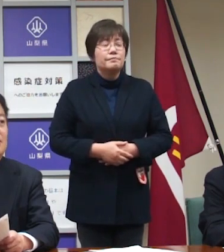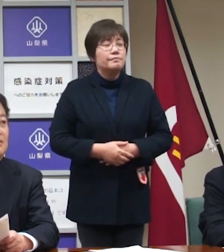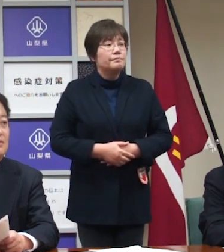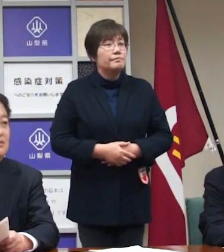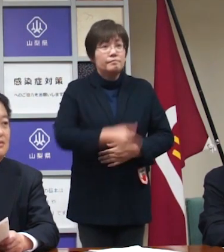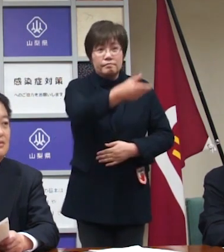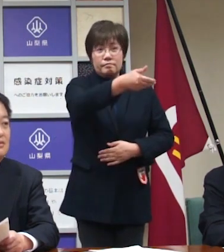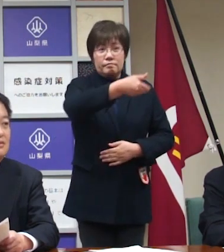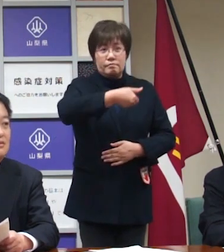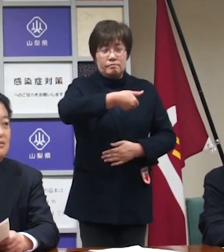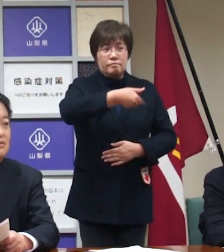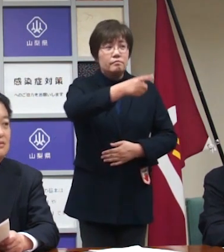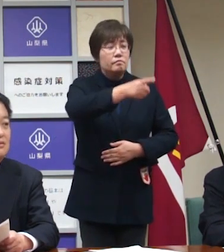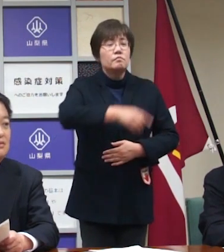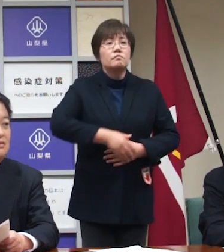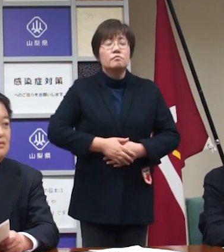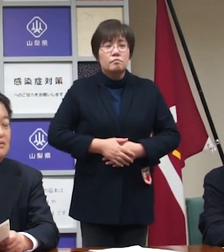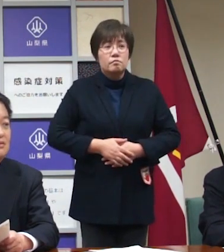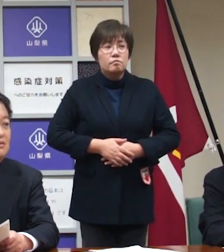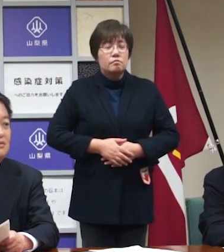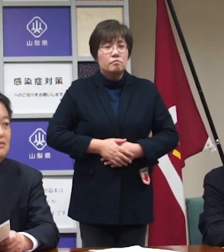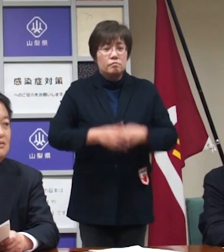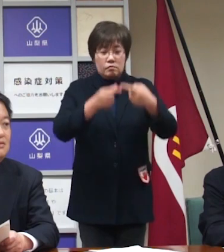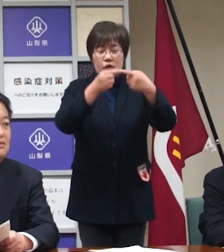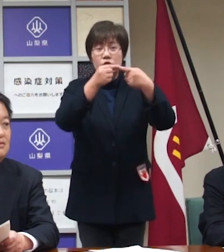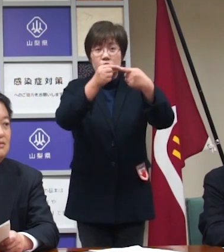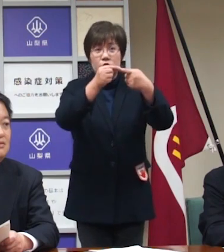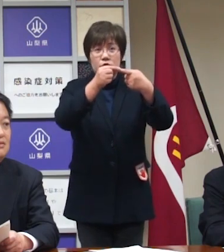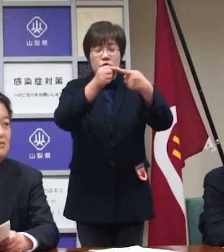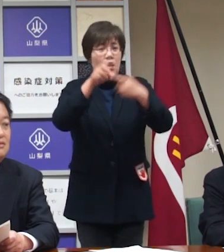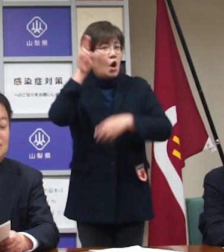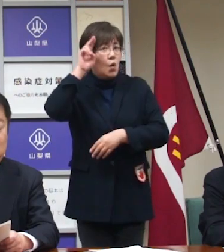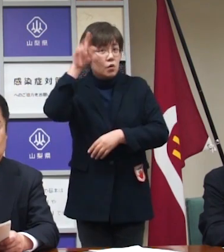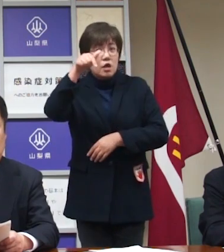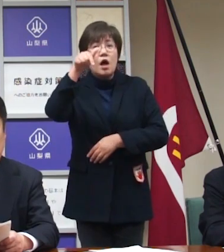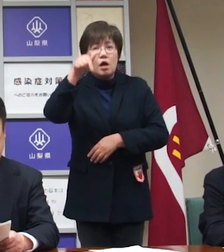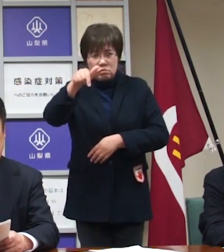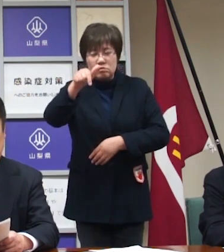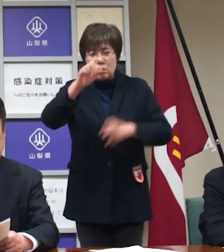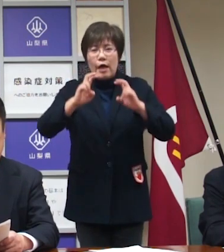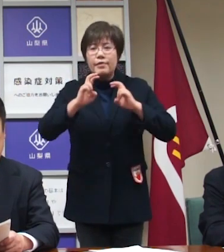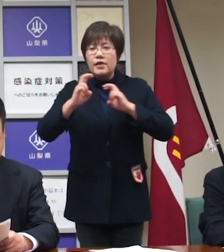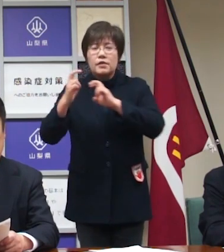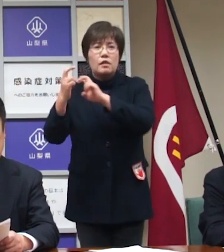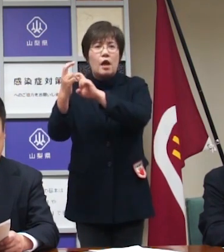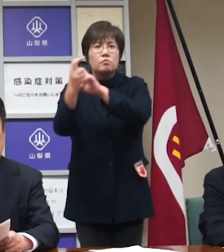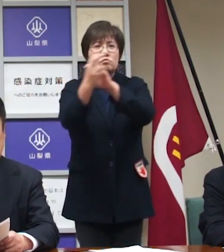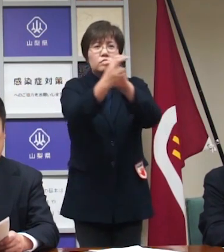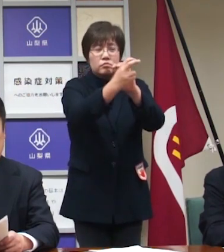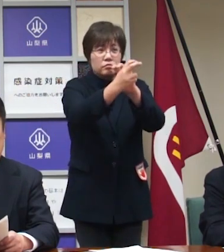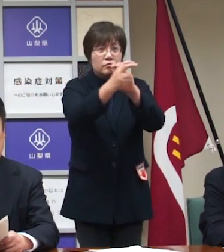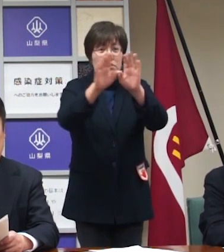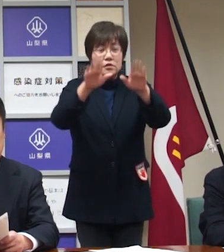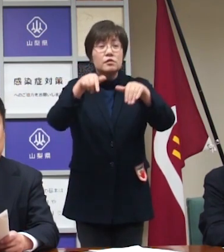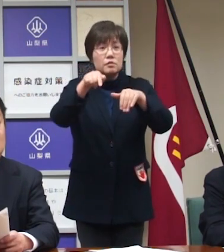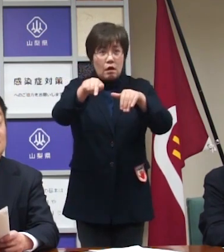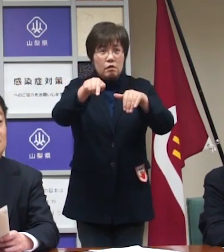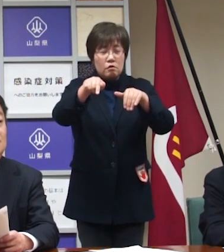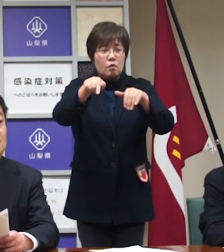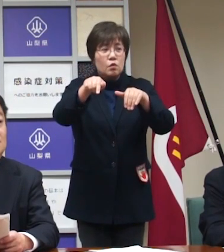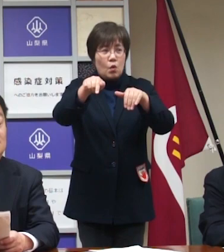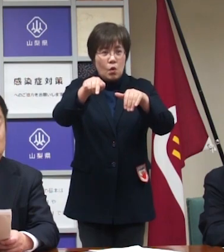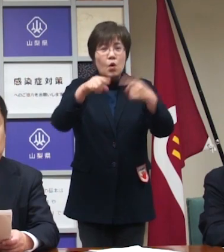はい、いくつかあります。まず1の人の大阪府内を電車で移動というのは、これは公共区